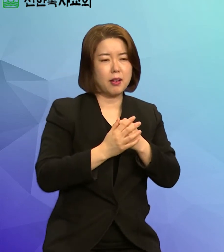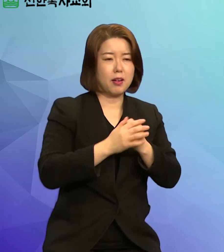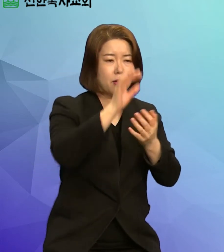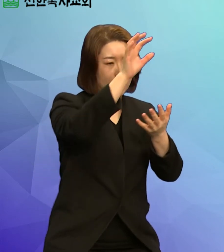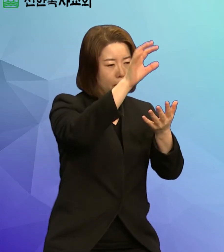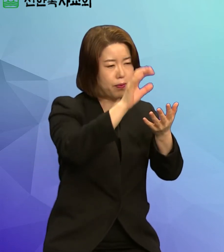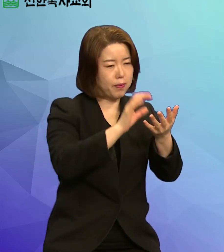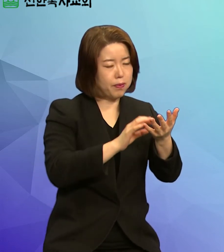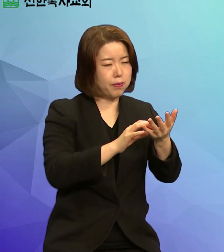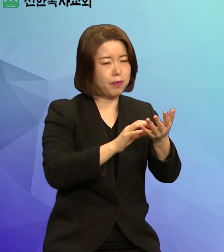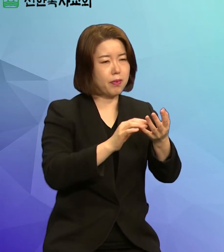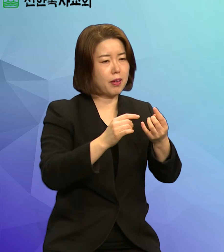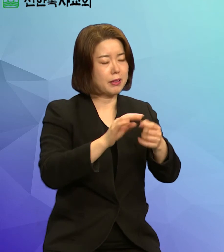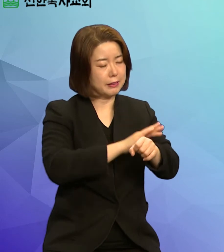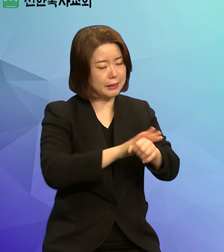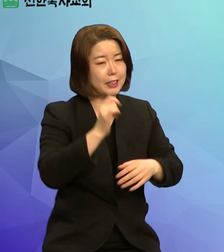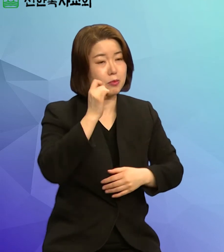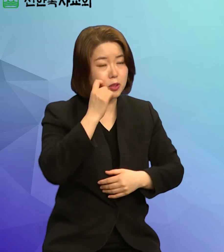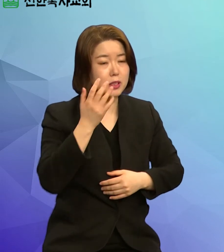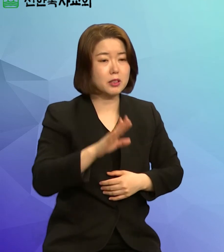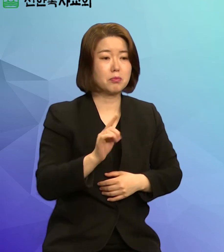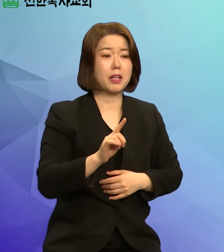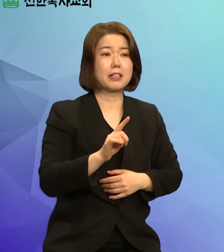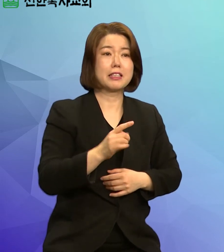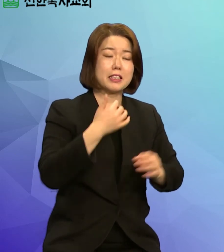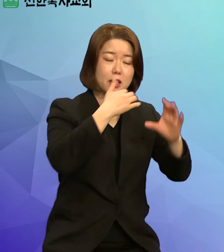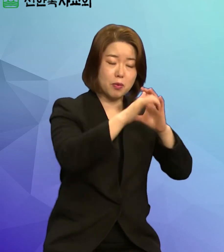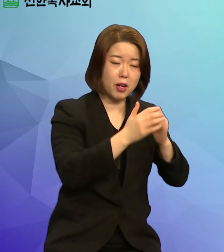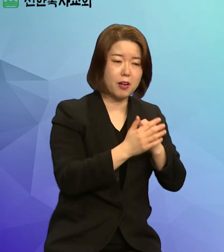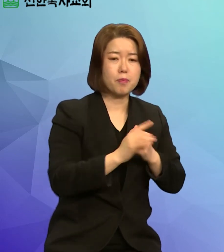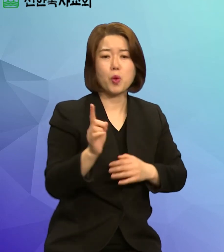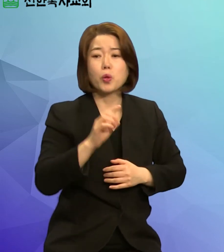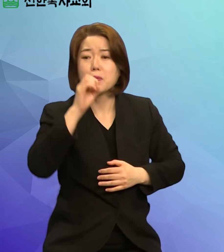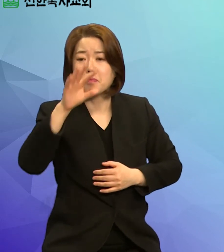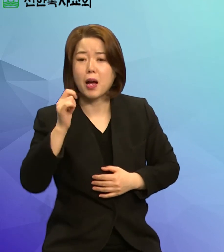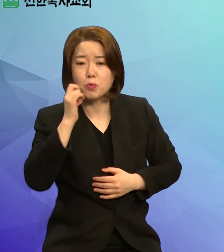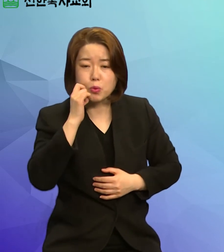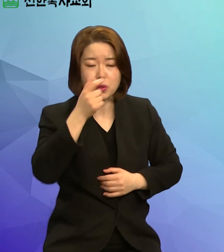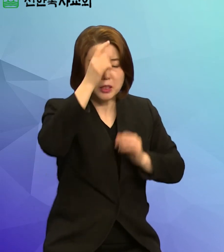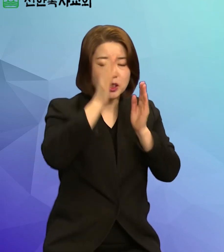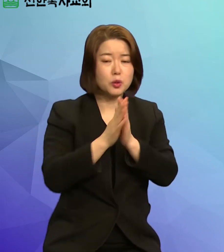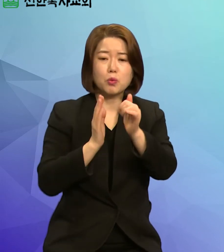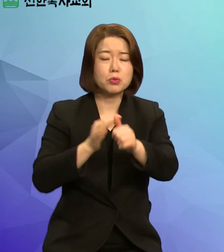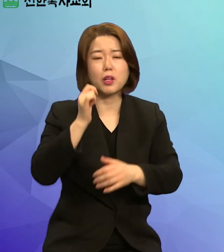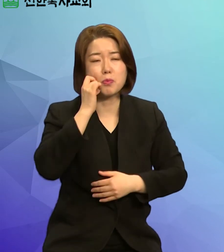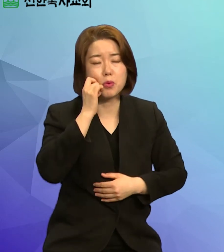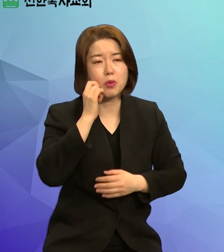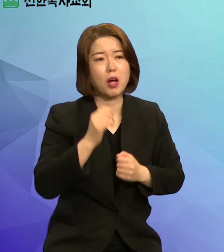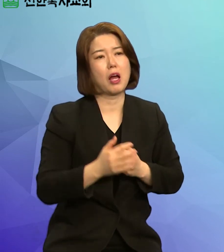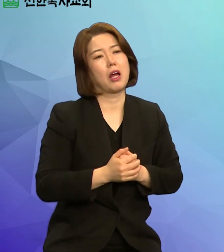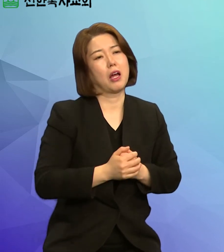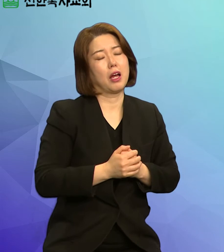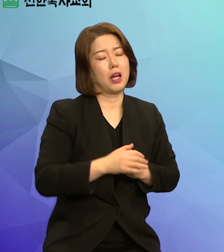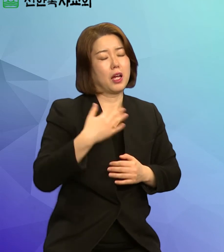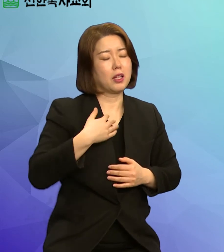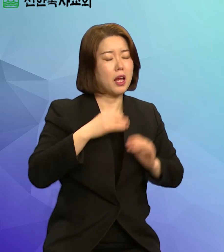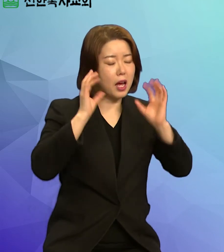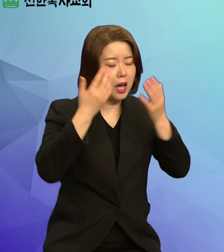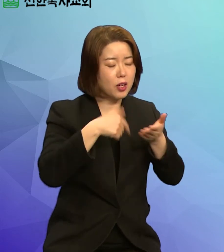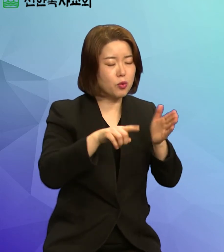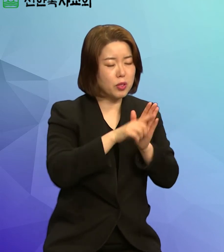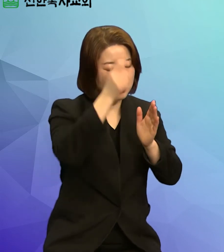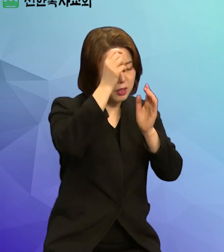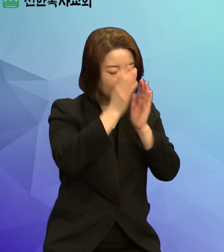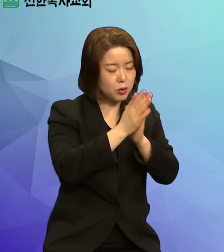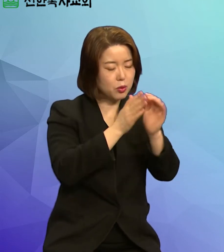메일을 드리면 어디 말할 것도 없고 기도 부탁할 것도 없어 우리 아이를 위해서 기도해 주십사 부탁드리는